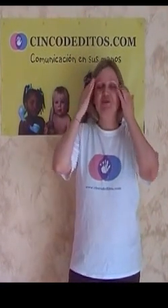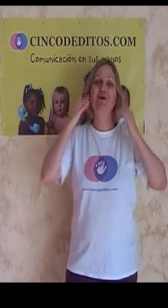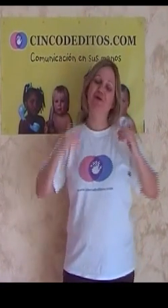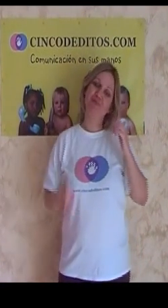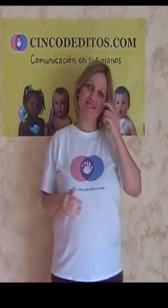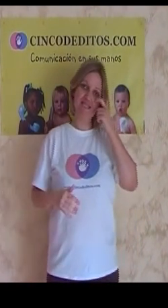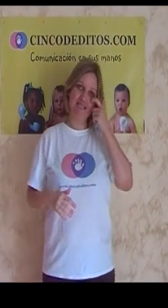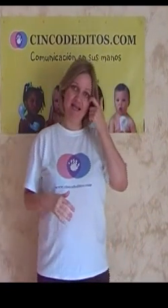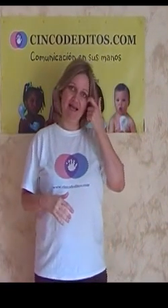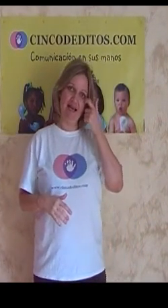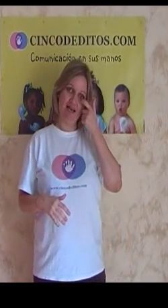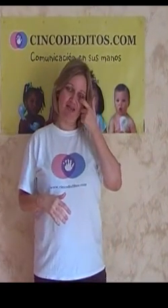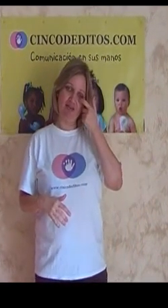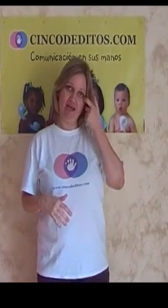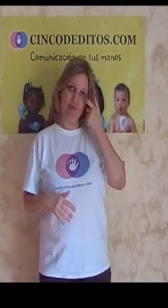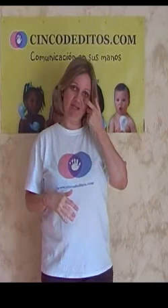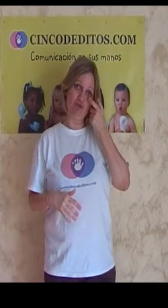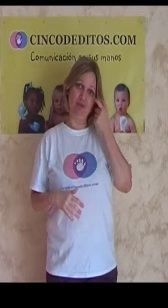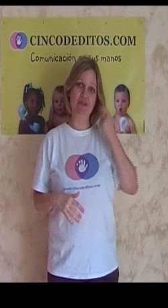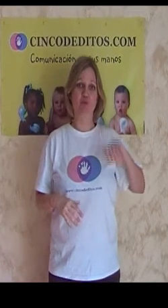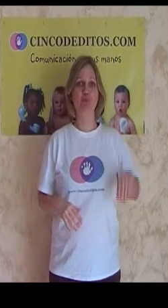Bueno, pues esta es la canción de Abuelito dime tú.